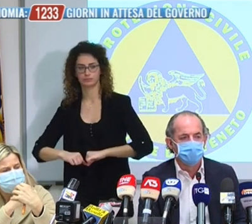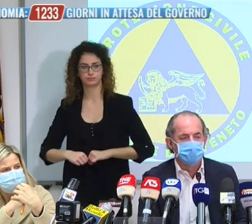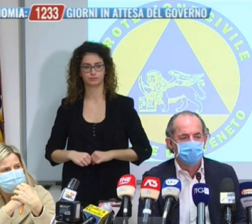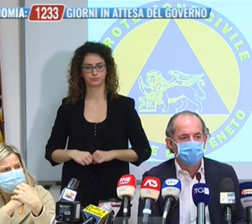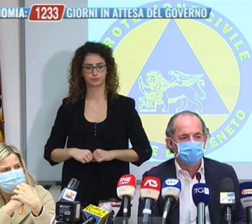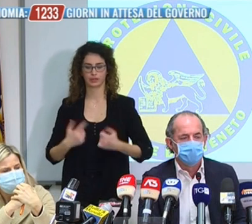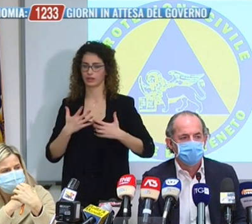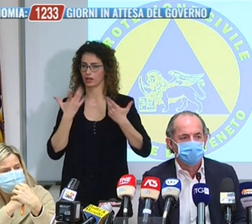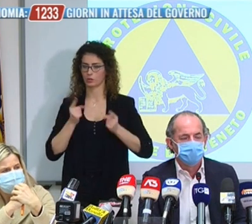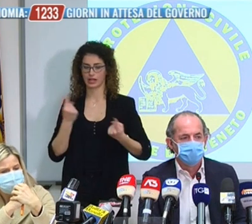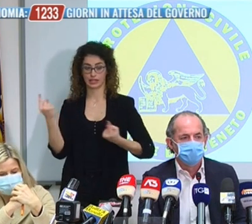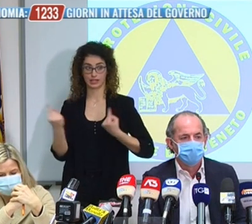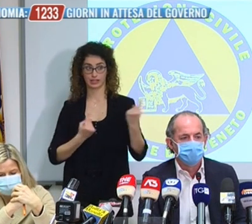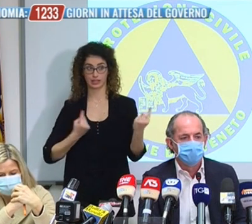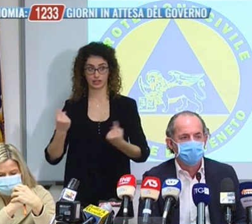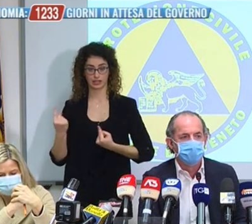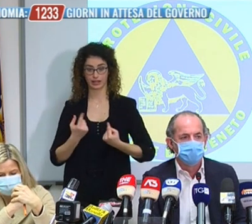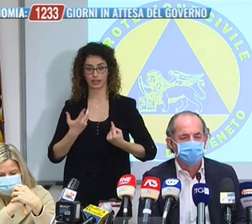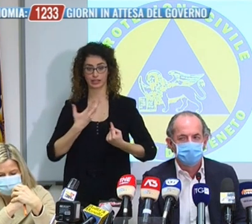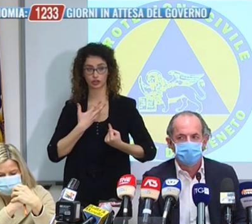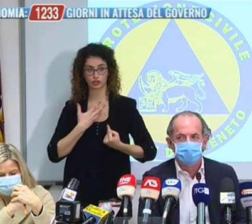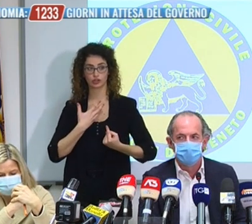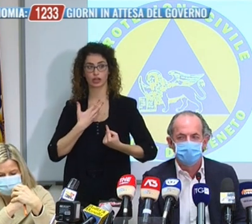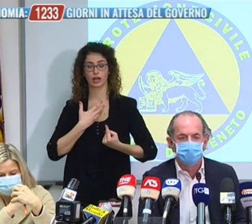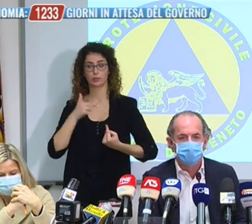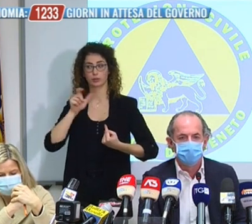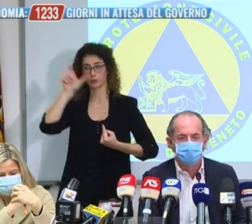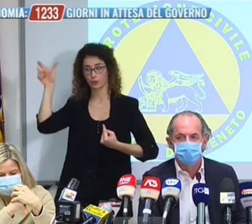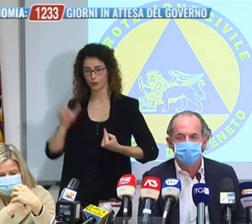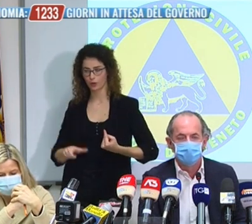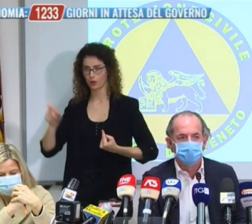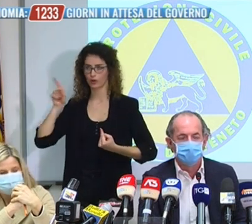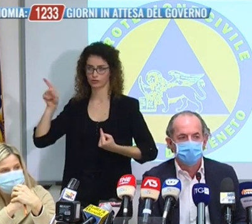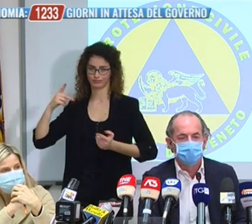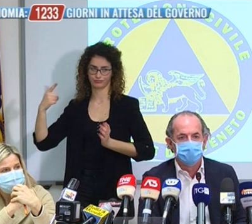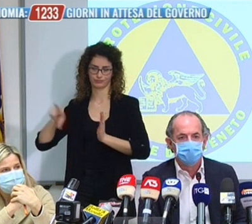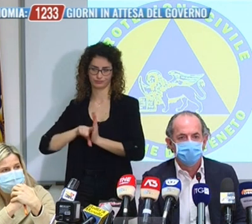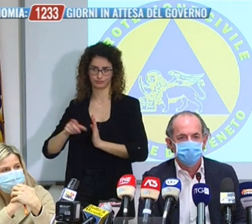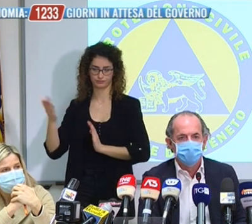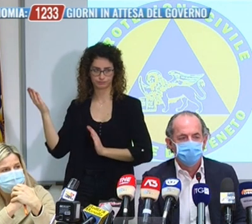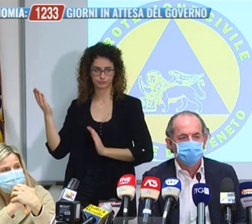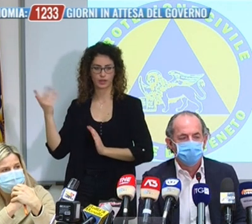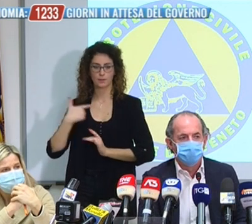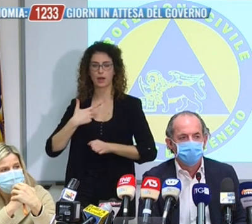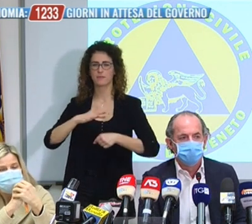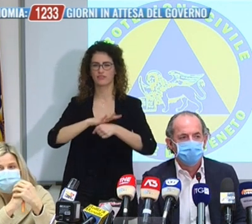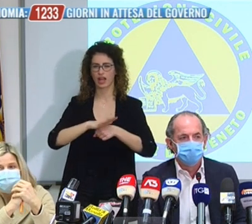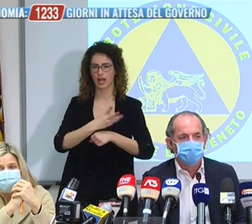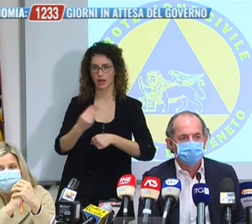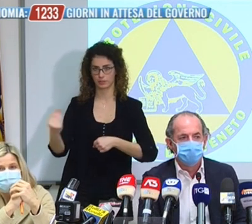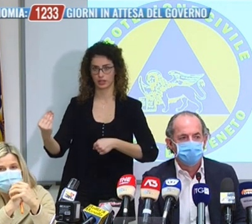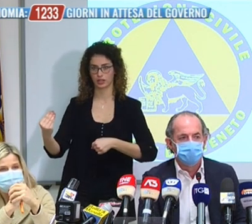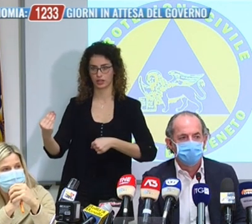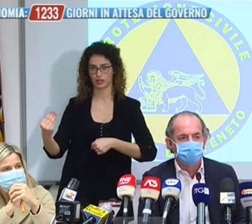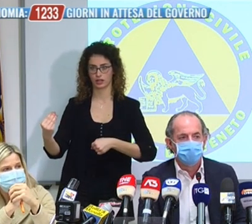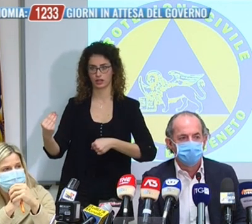caso incide la legislazione nazionale, i provvedimenti governativi, ma per molte famiglie la prospettiva